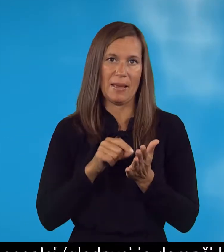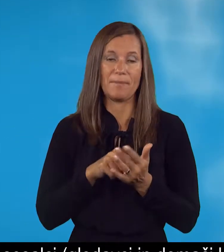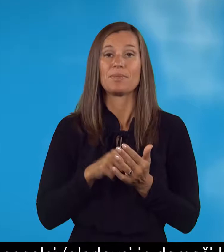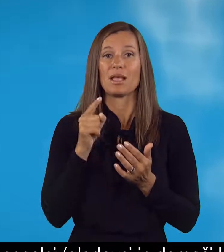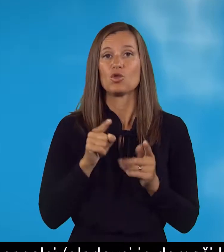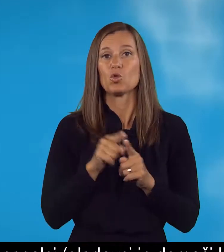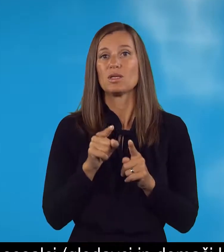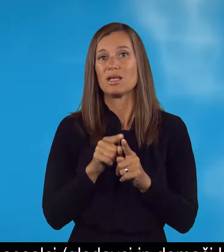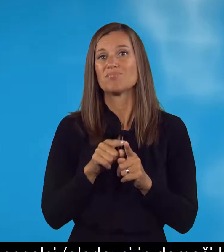in sesalci,